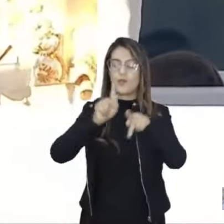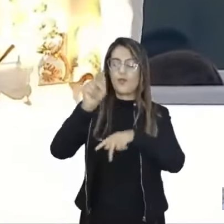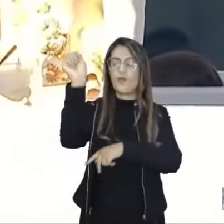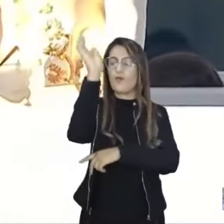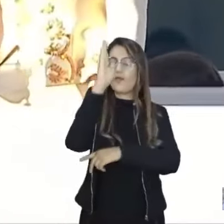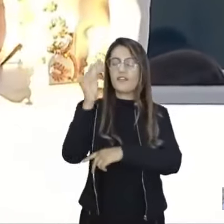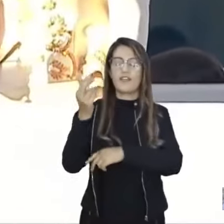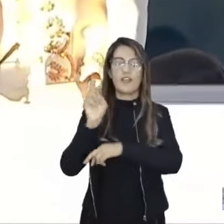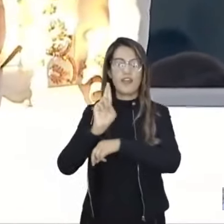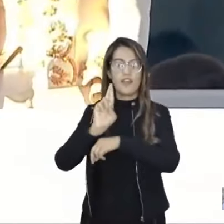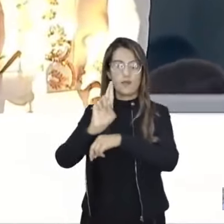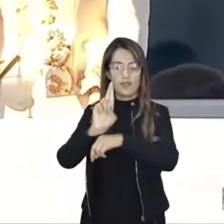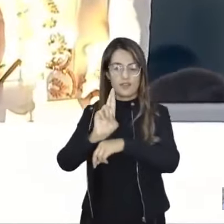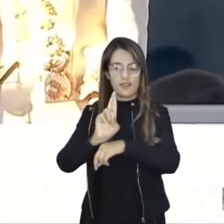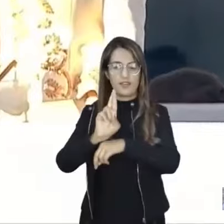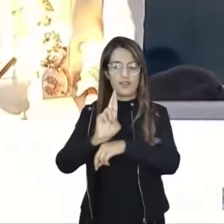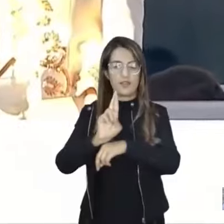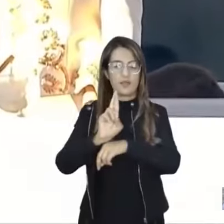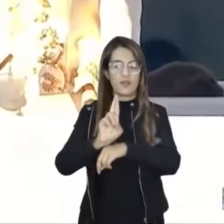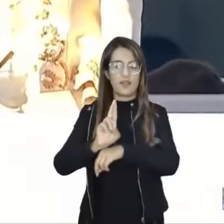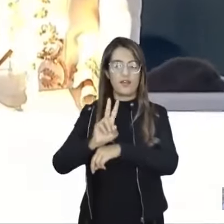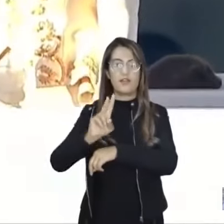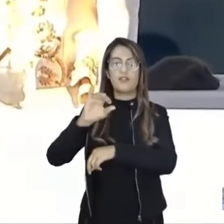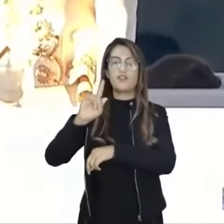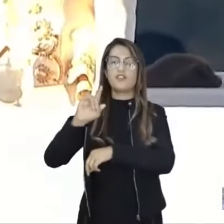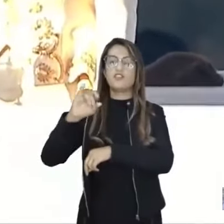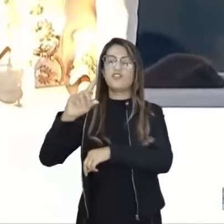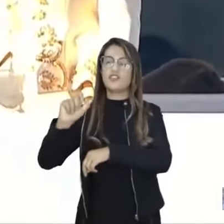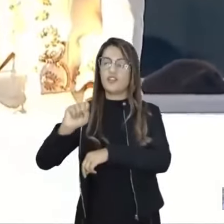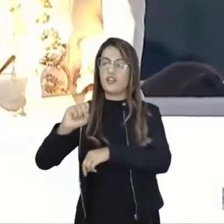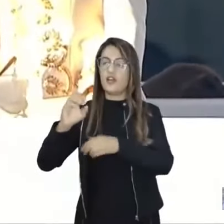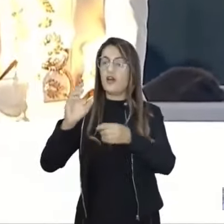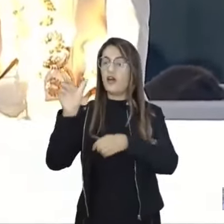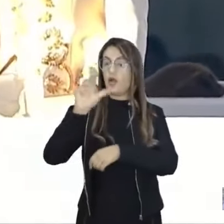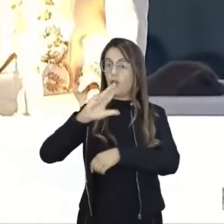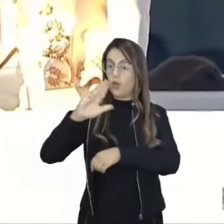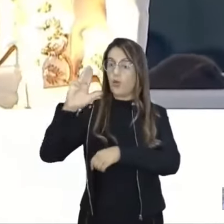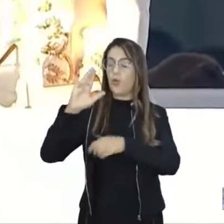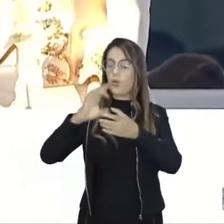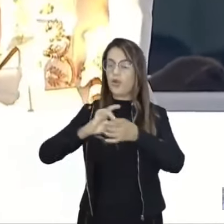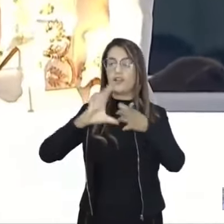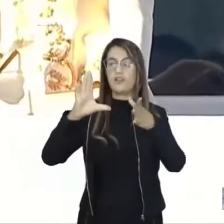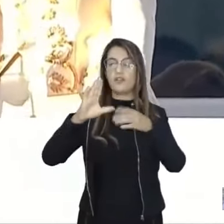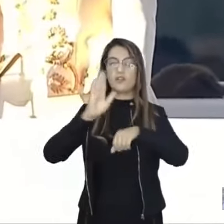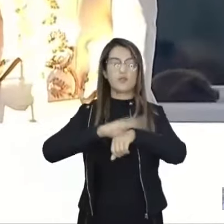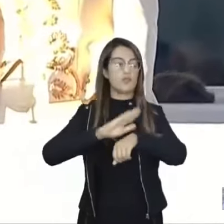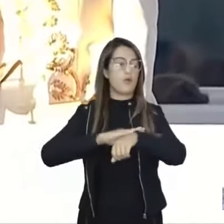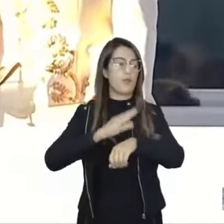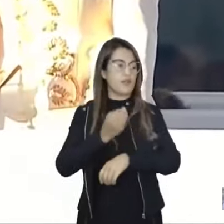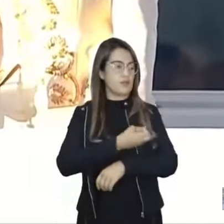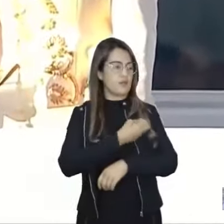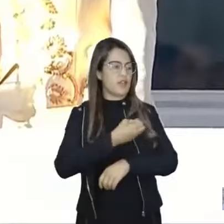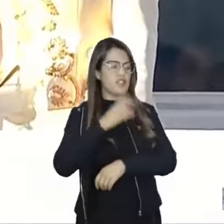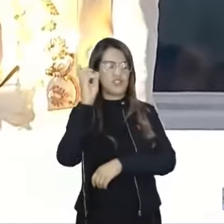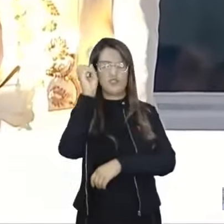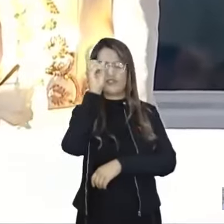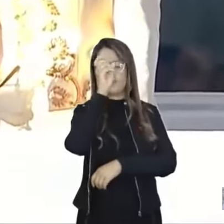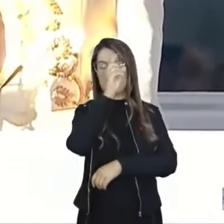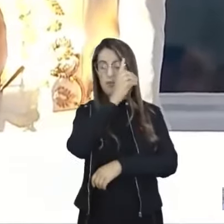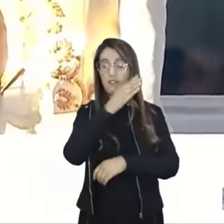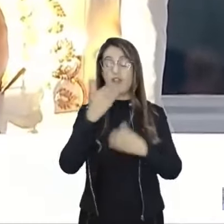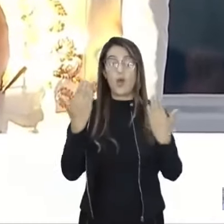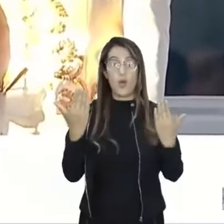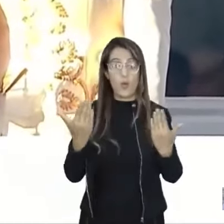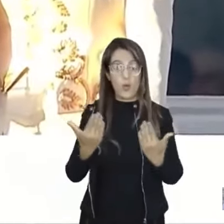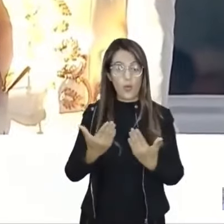Vigília Lula Livre, num dos momentos mais difíceis da minha vida. Hoje, neste que